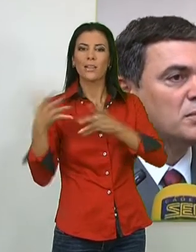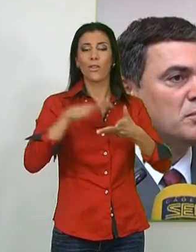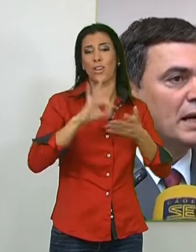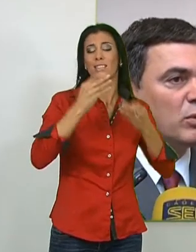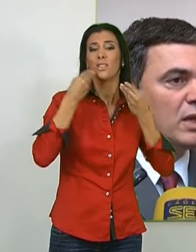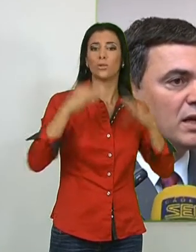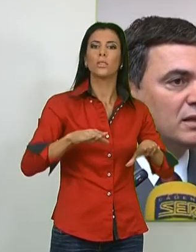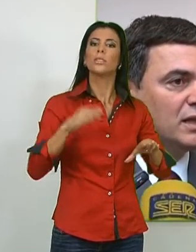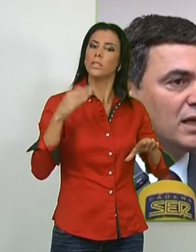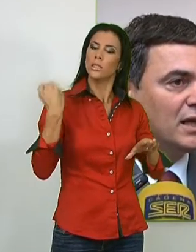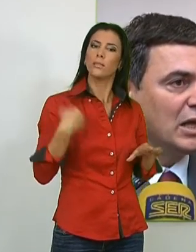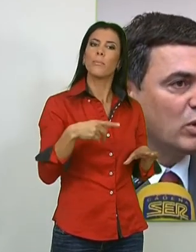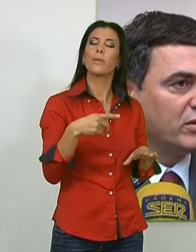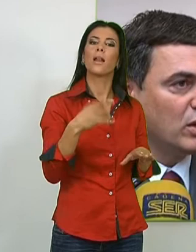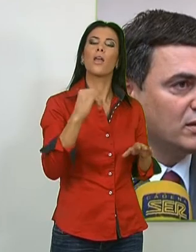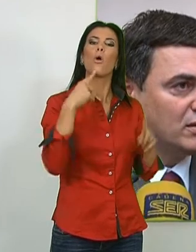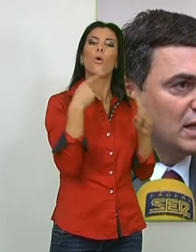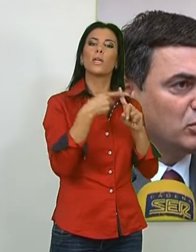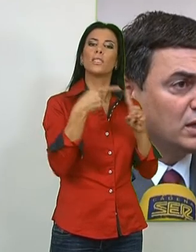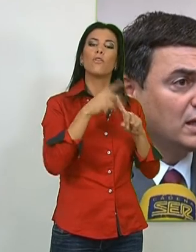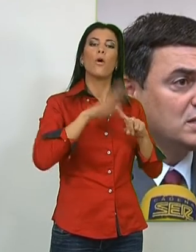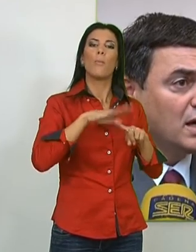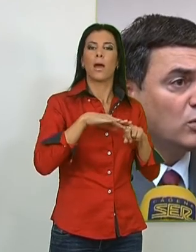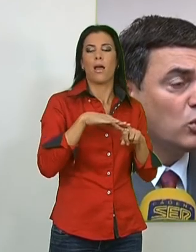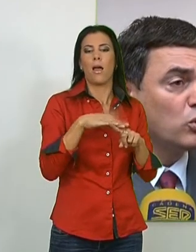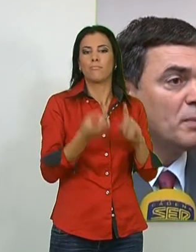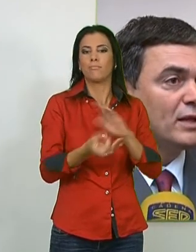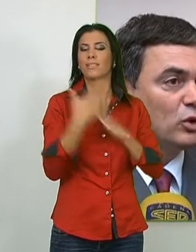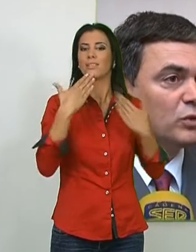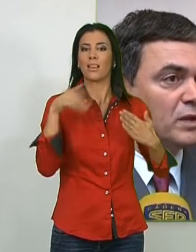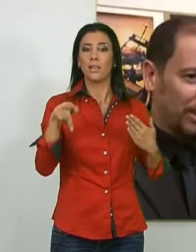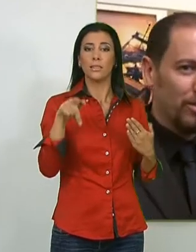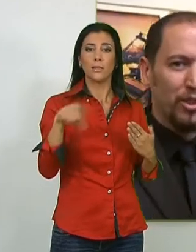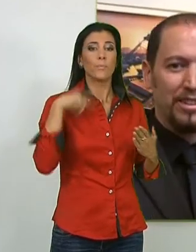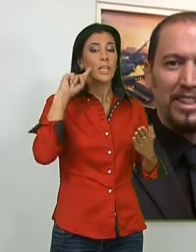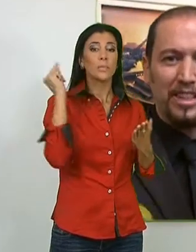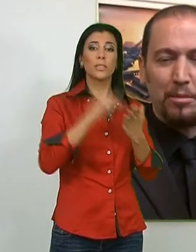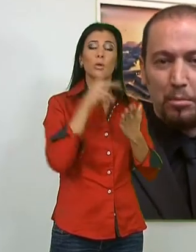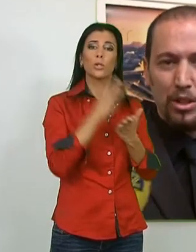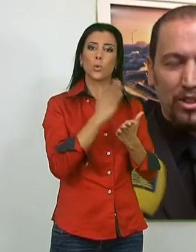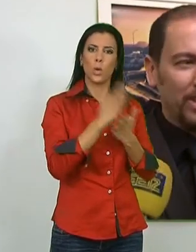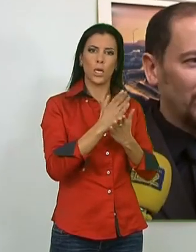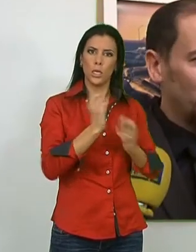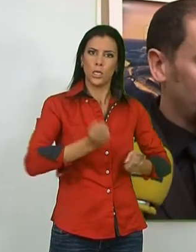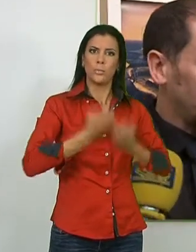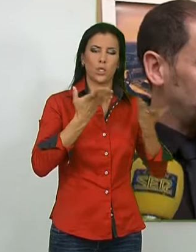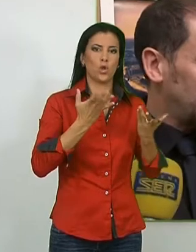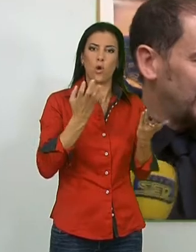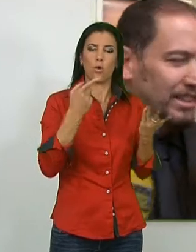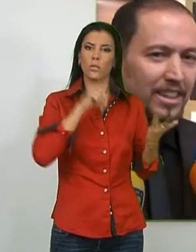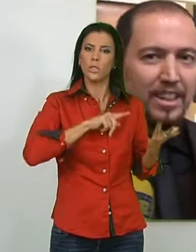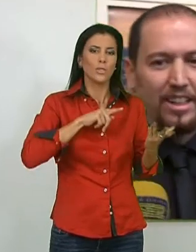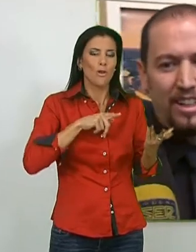largo de su historia ha mantenido intacto el objetivo para la que fue creada el director de la escuela expresó